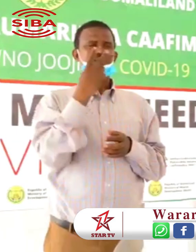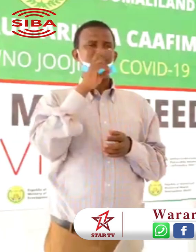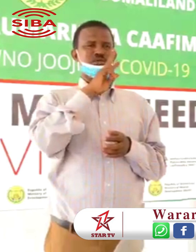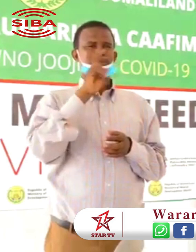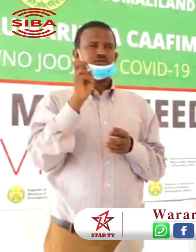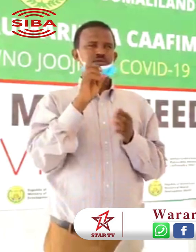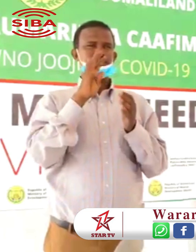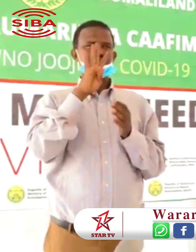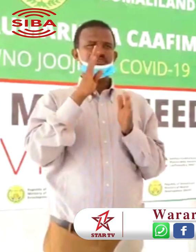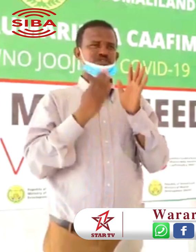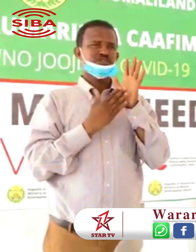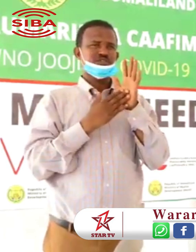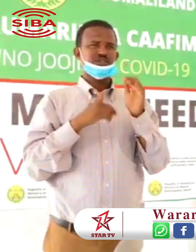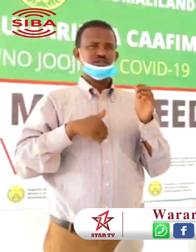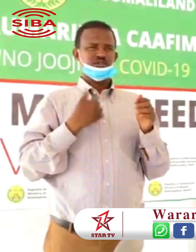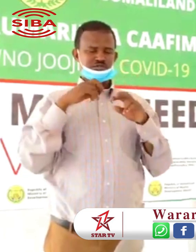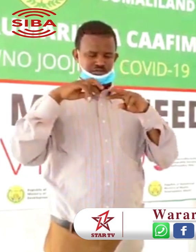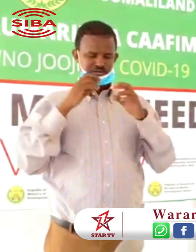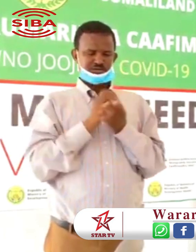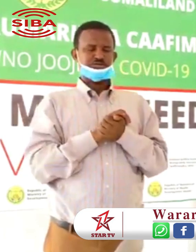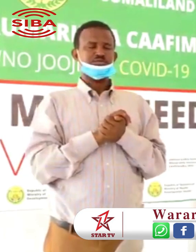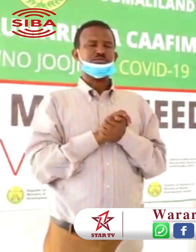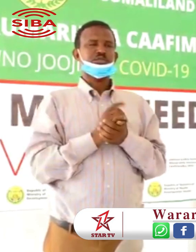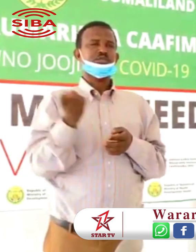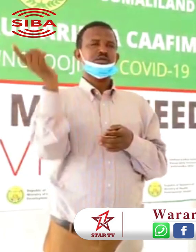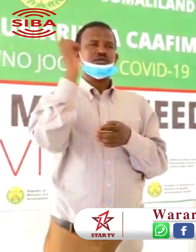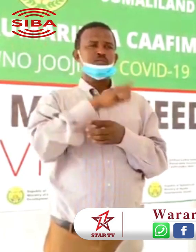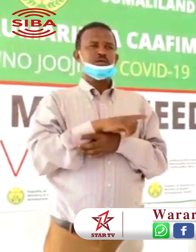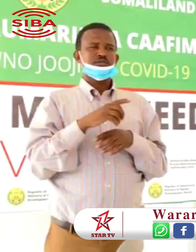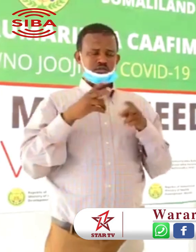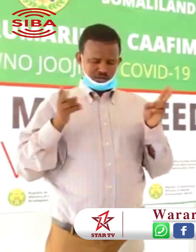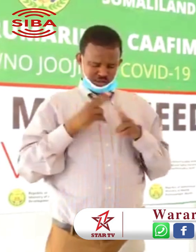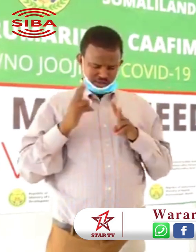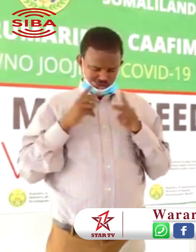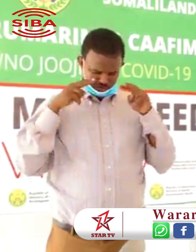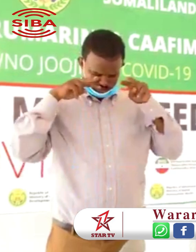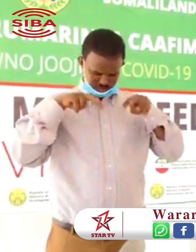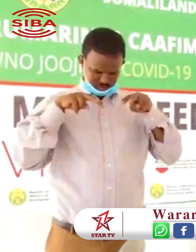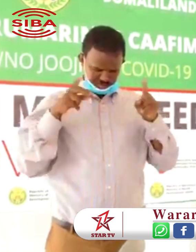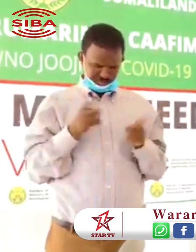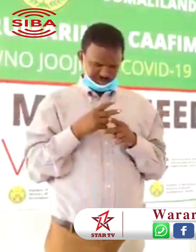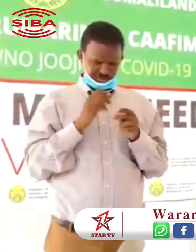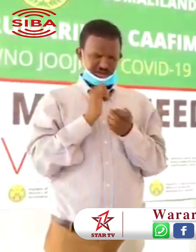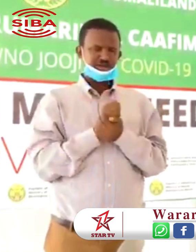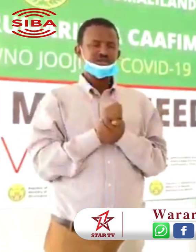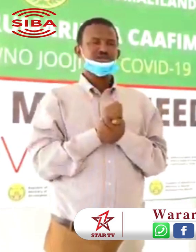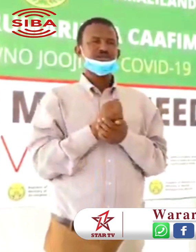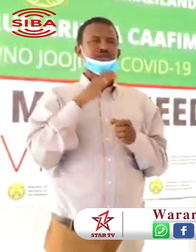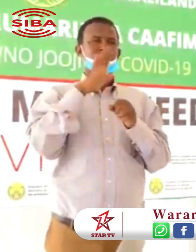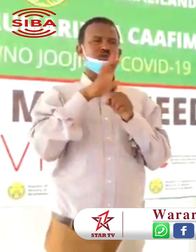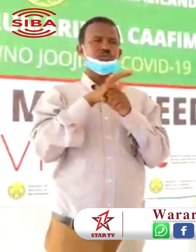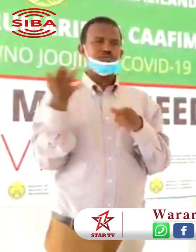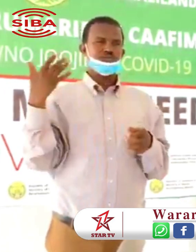inta maanta karantiinka ku jirta ee laga ilaaliyay bulshada inay dhex gasho ay u badan yihiin dadkii dibadda ka yimid